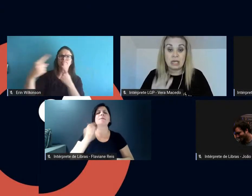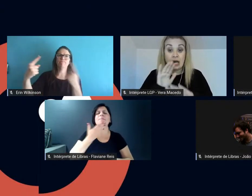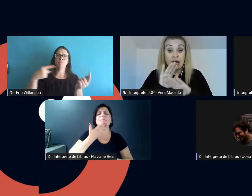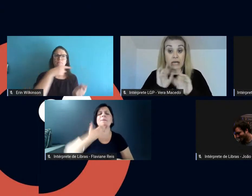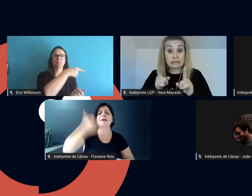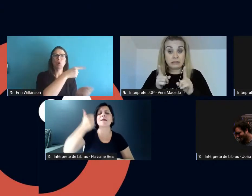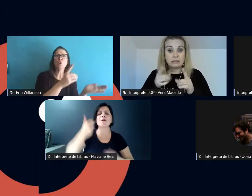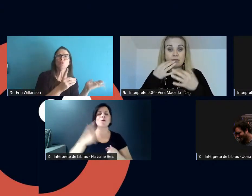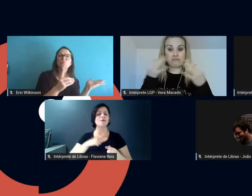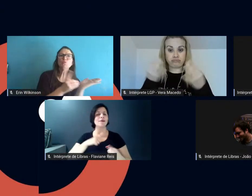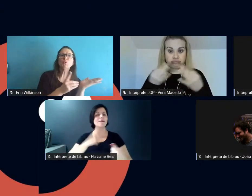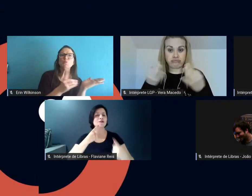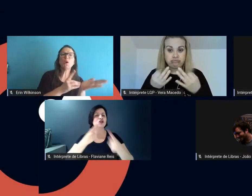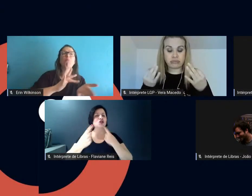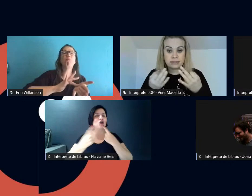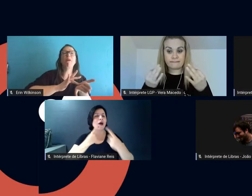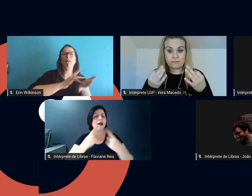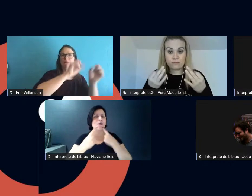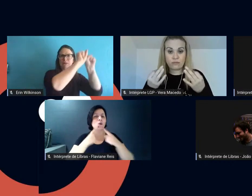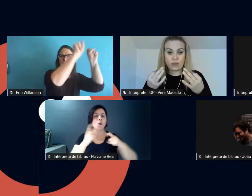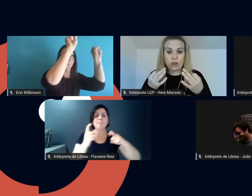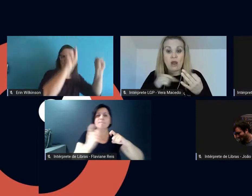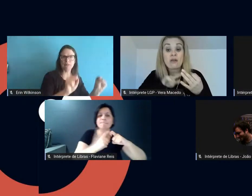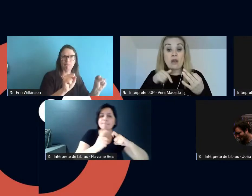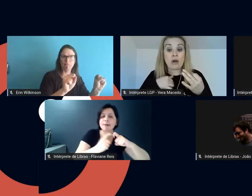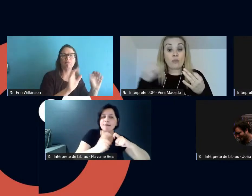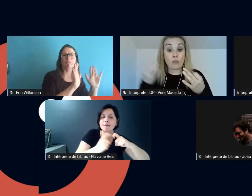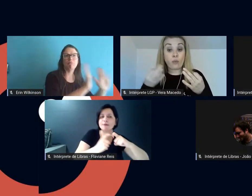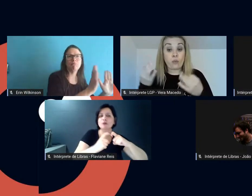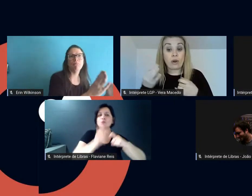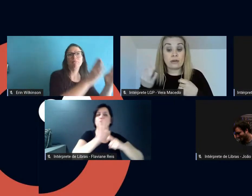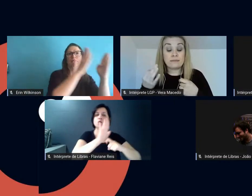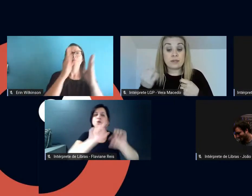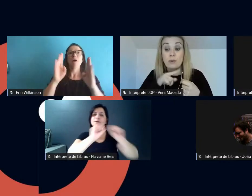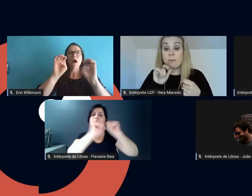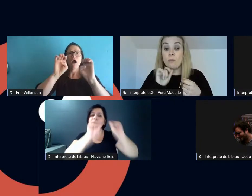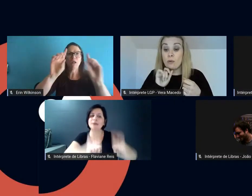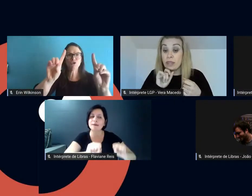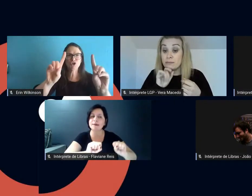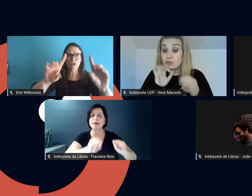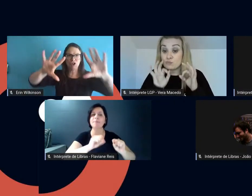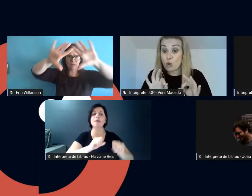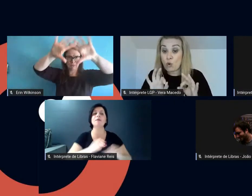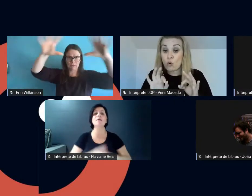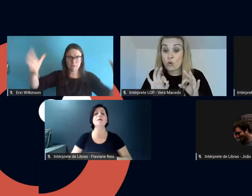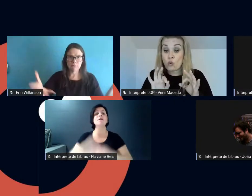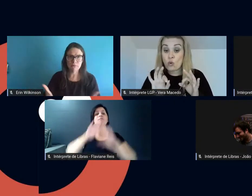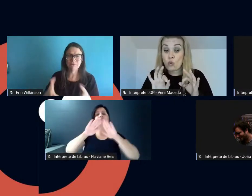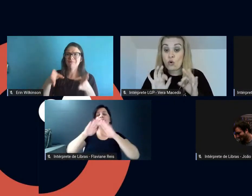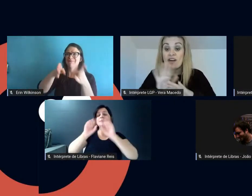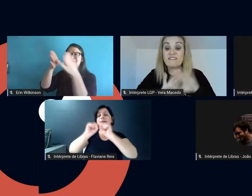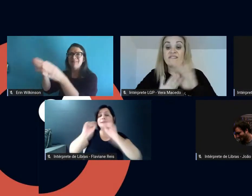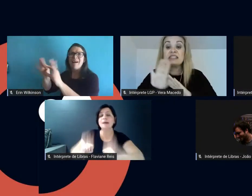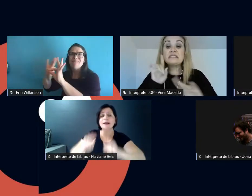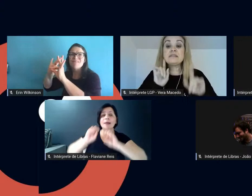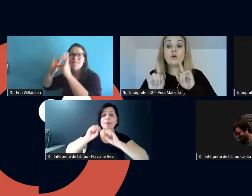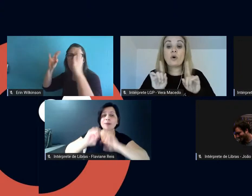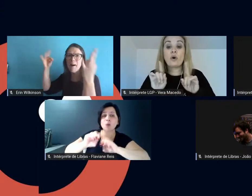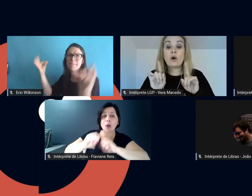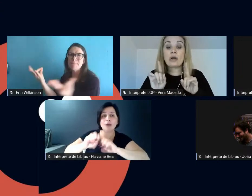realidade, o que que nós podemos eh eh fazer, né,